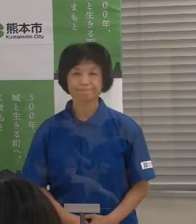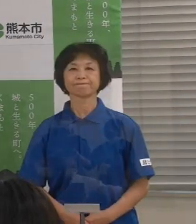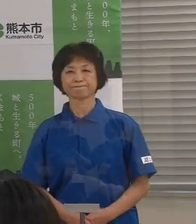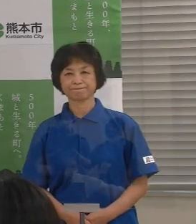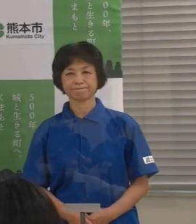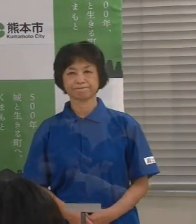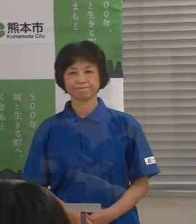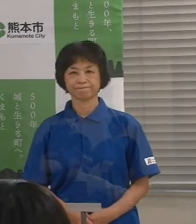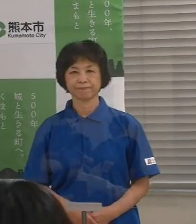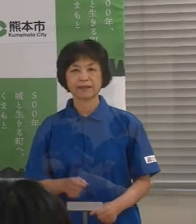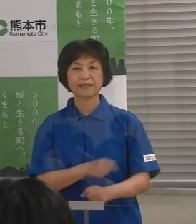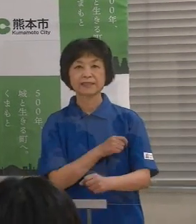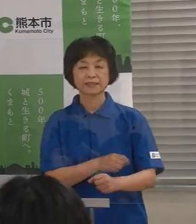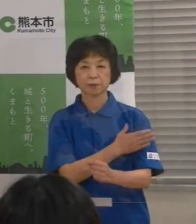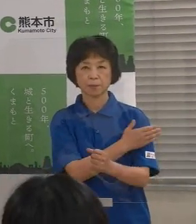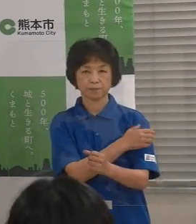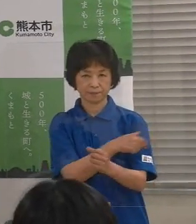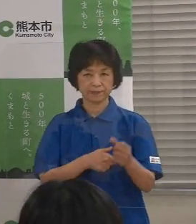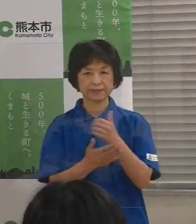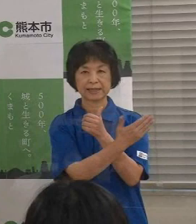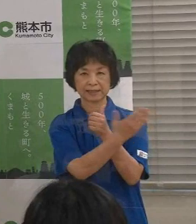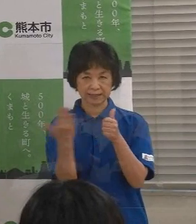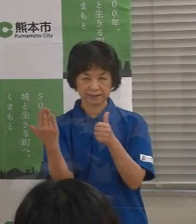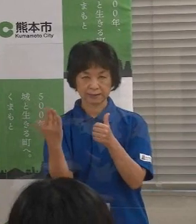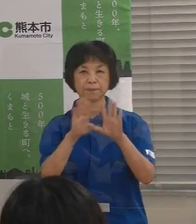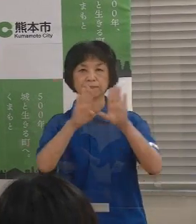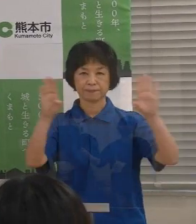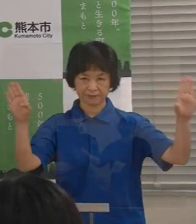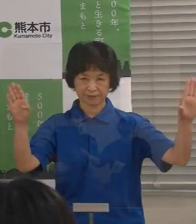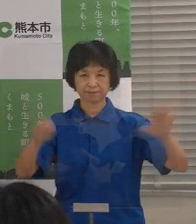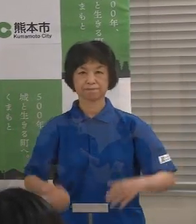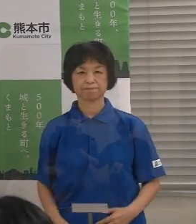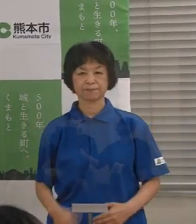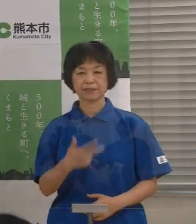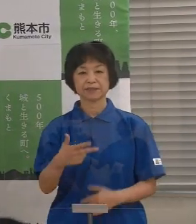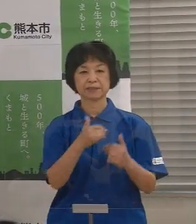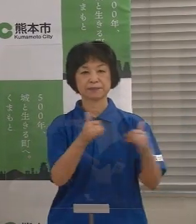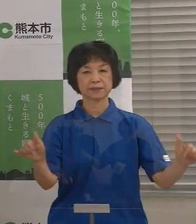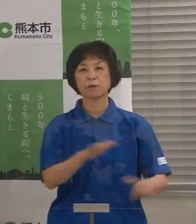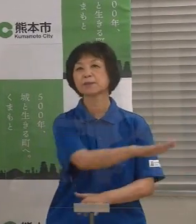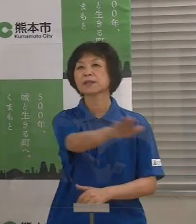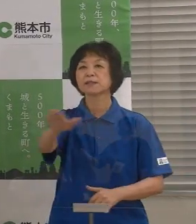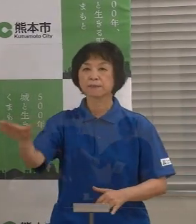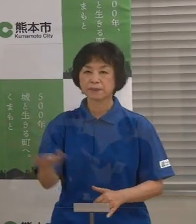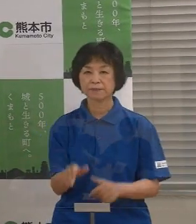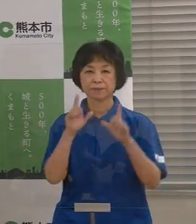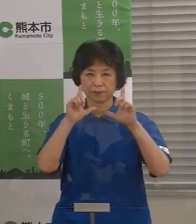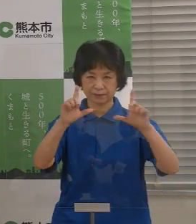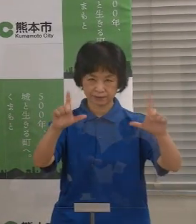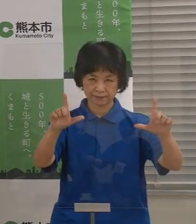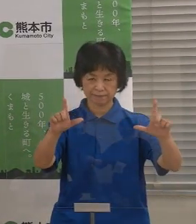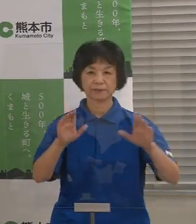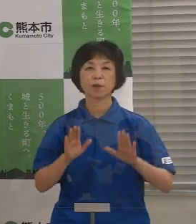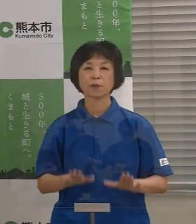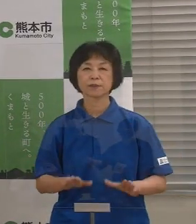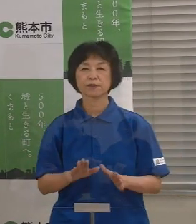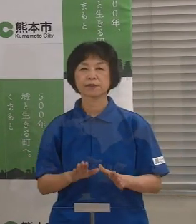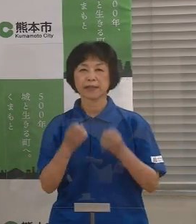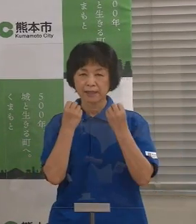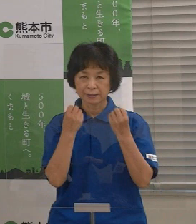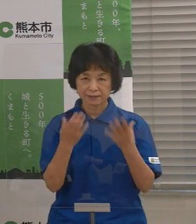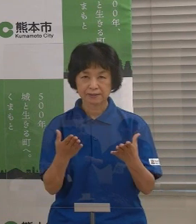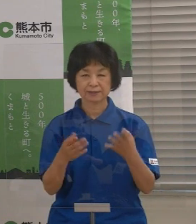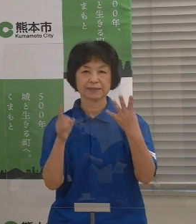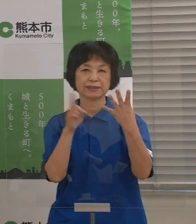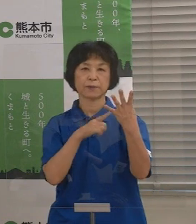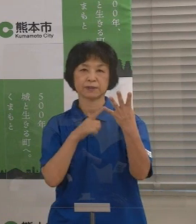それでは、臨時の記者会見を始めさせていただきます。市民の皆様にお知らせをいたします。本日新たに4名